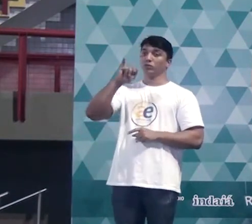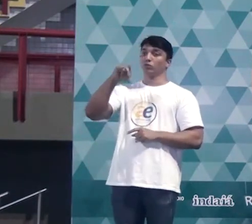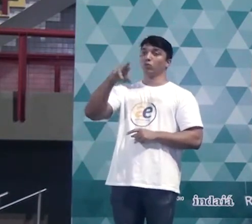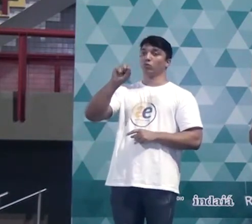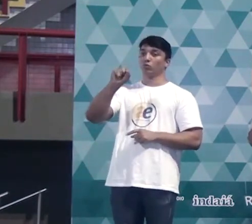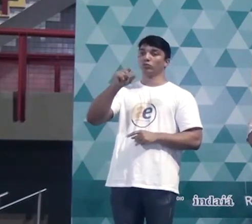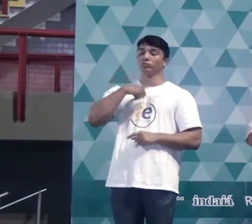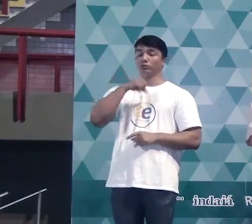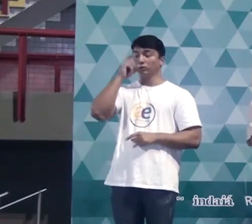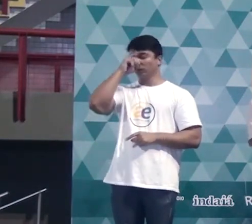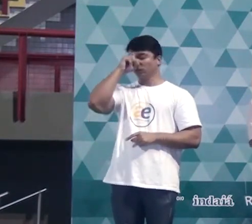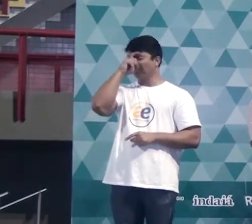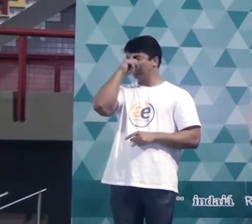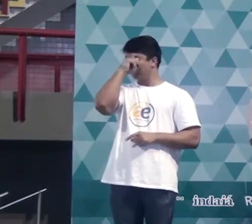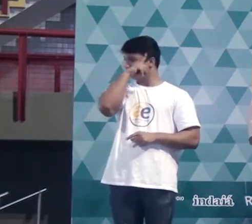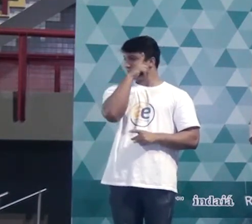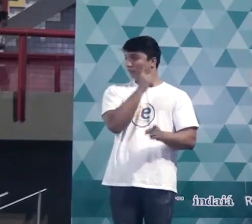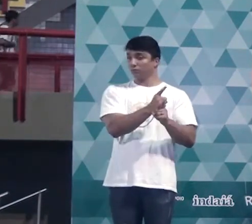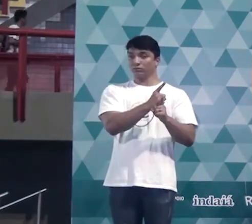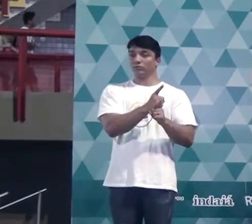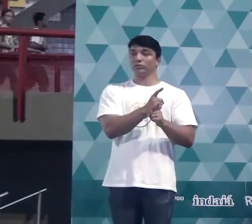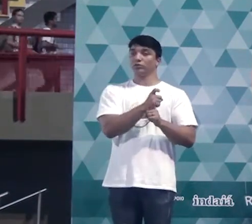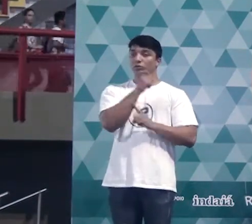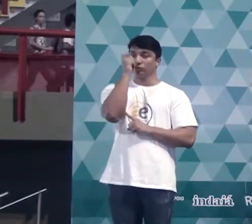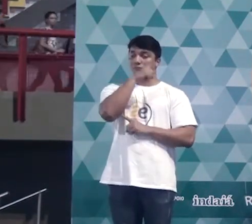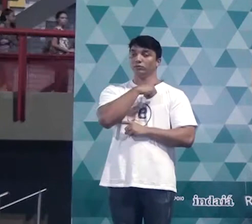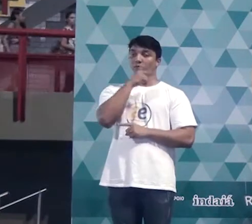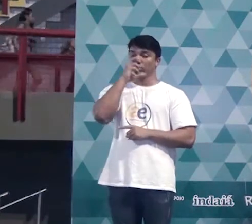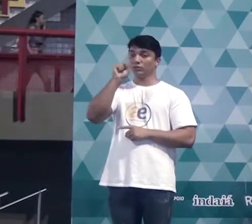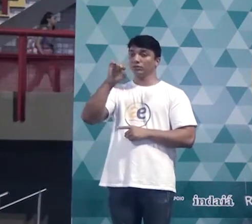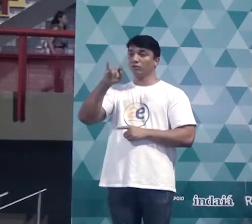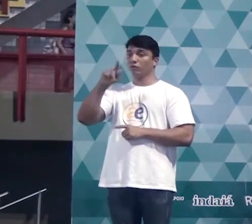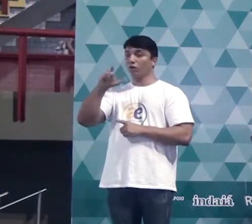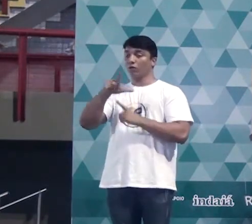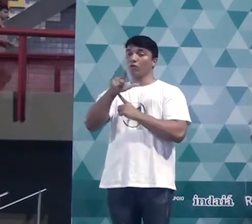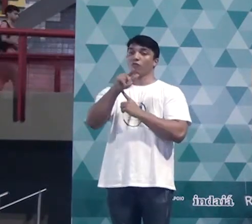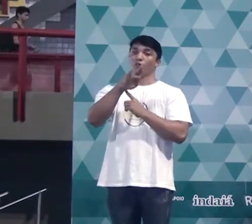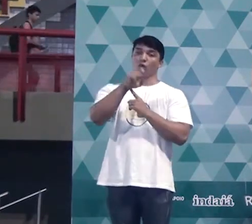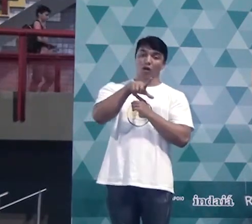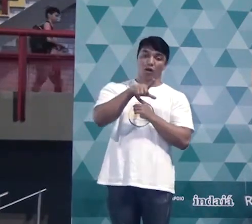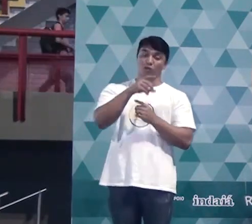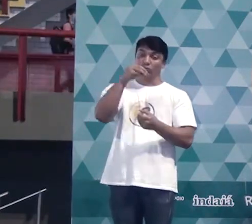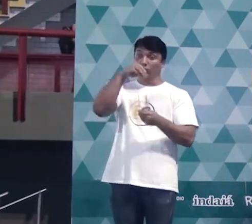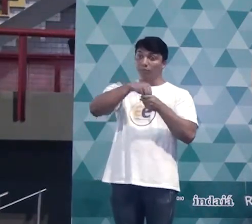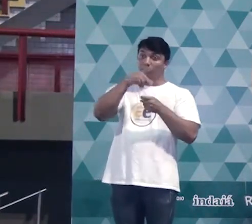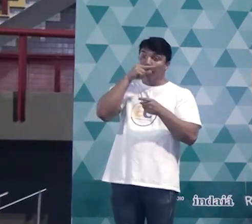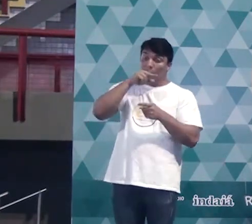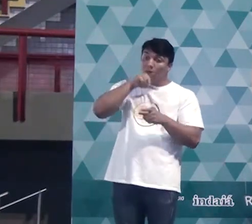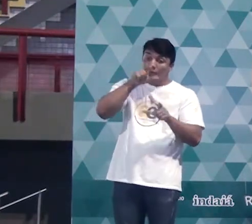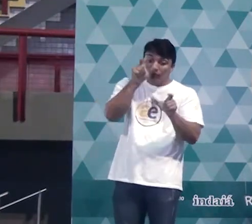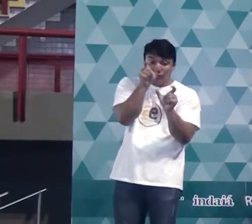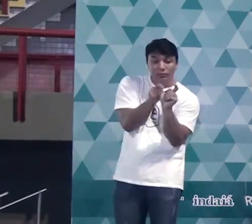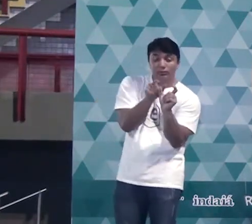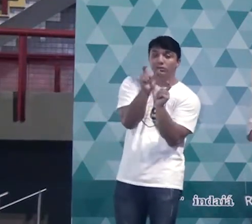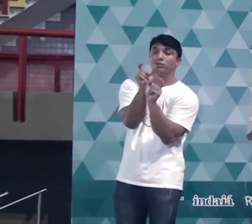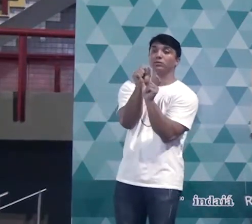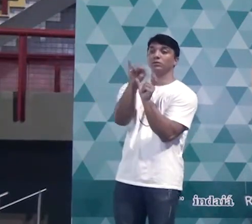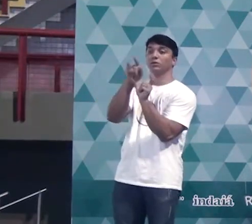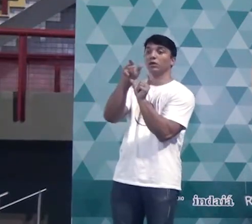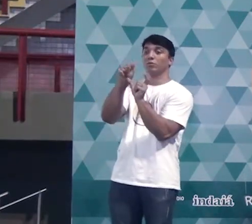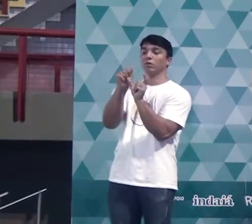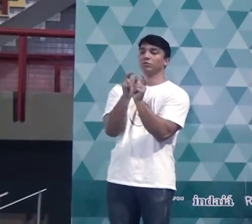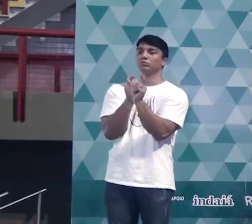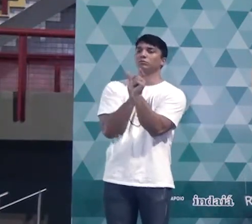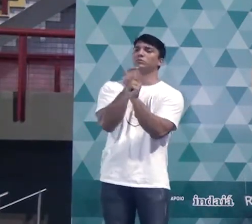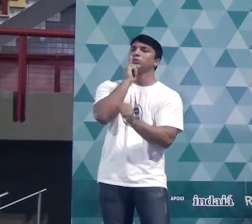é raro de encontrar. É o encontro de semivogal, vogal e semivogal na mesma sílaba. Professor, você